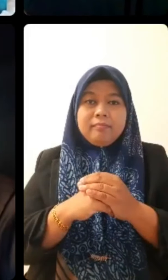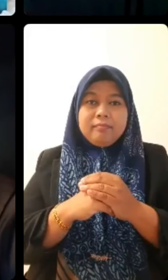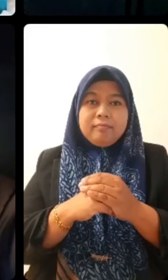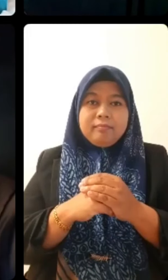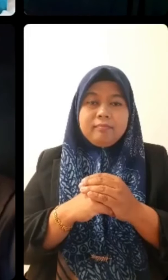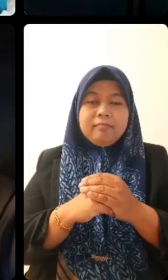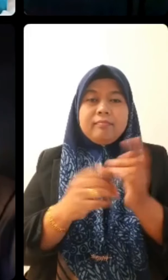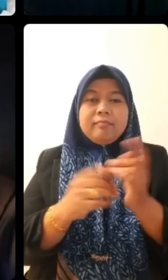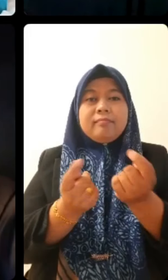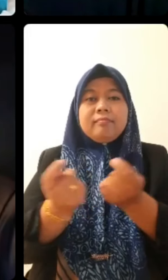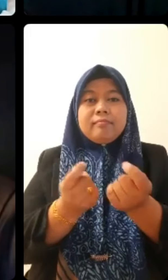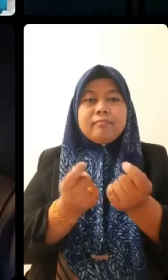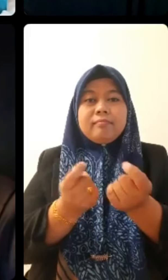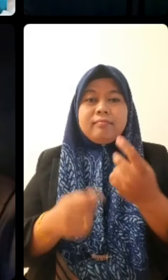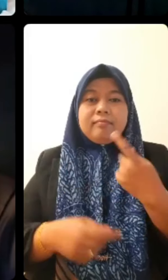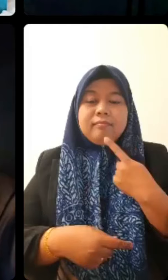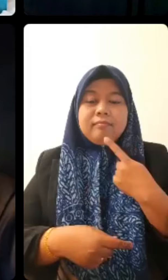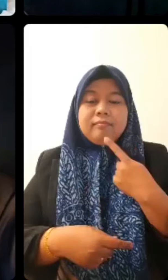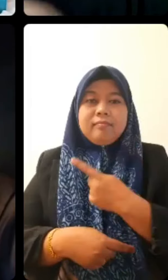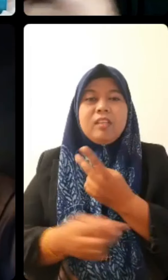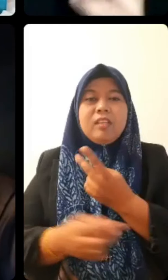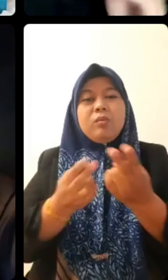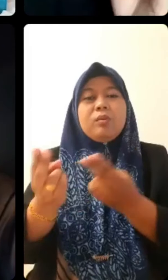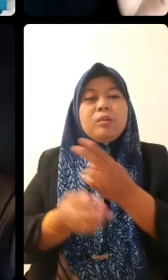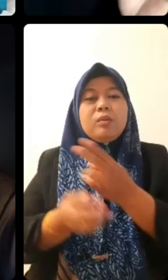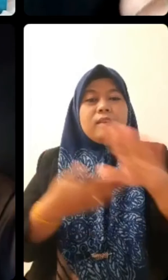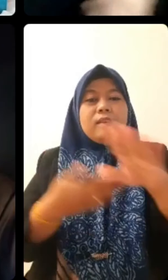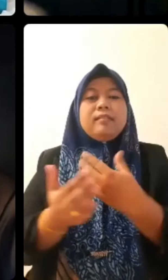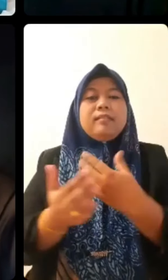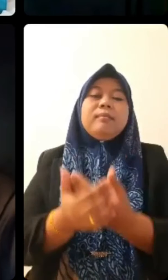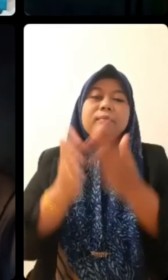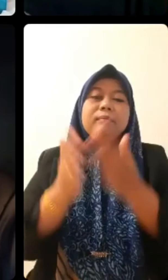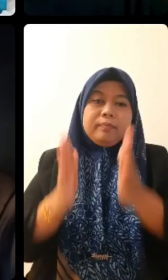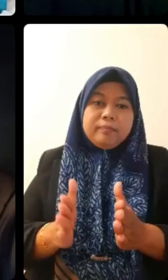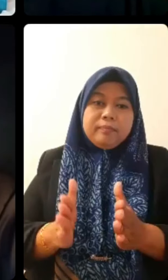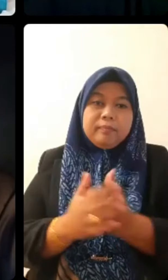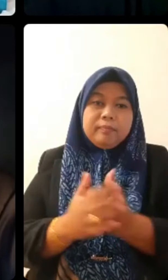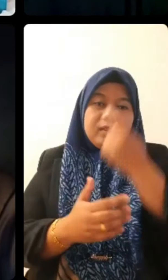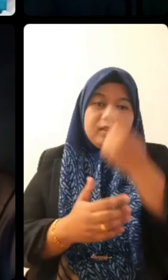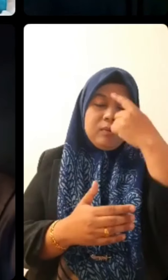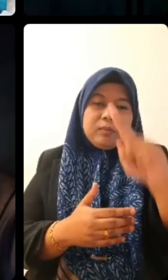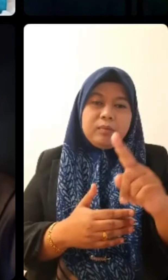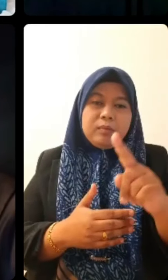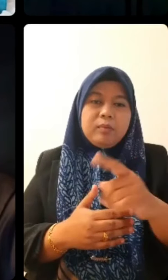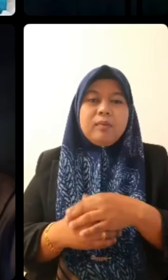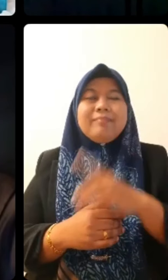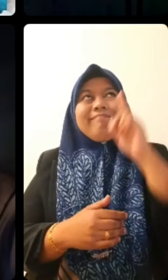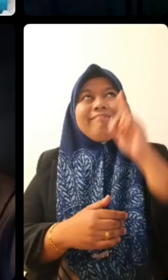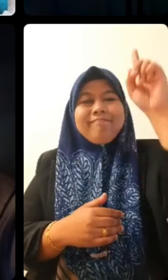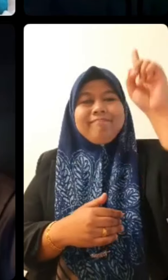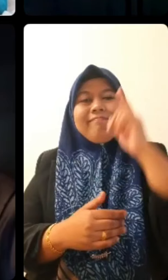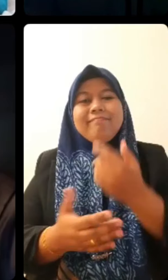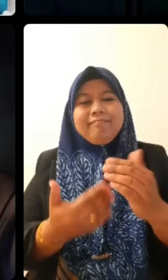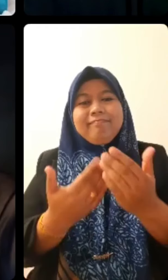orang pekak, urusan semua orang lah, supaya dipermudahkan oleh Allah SWT dan